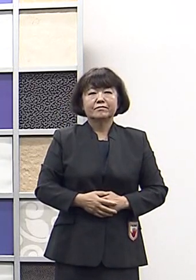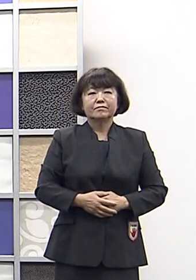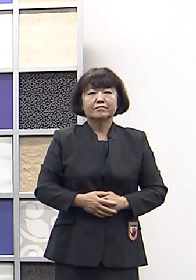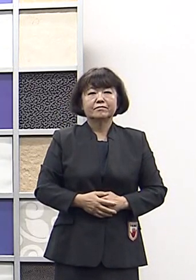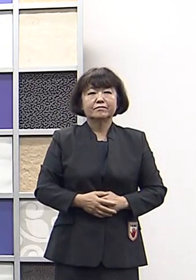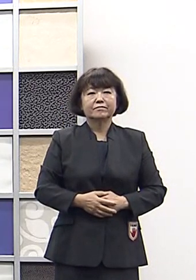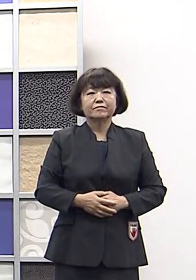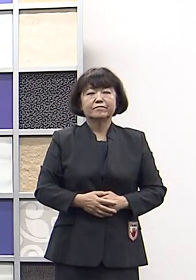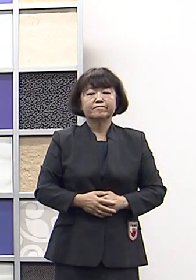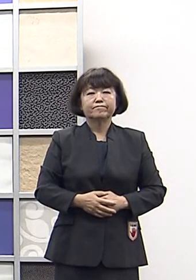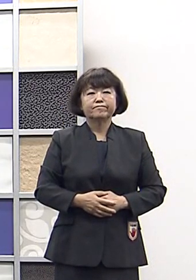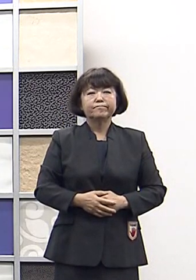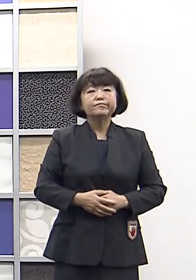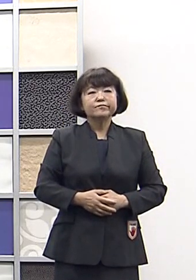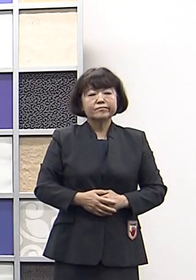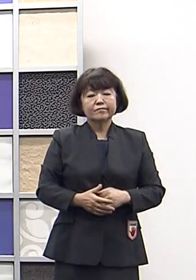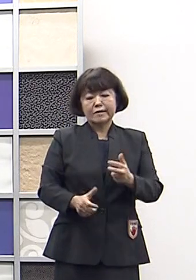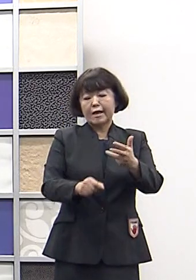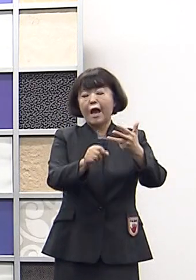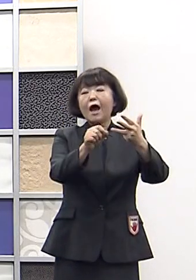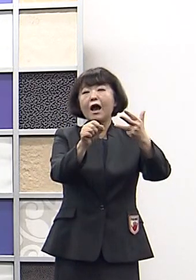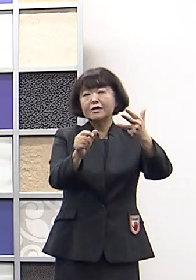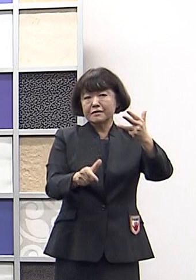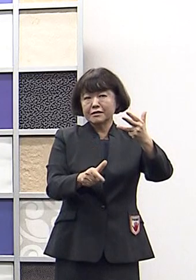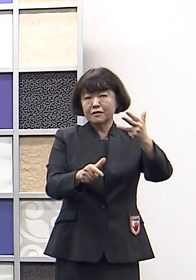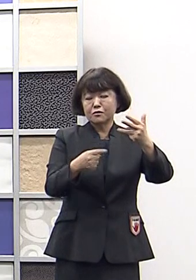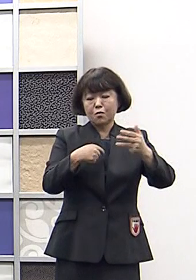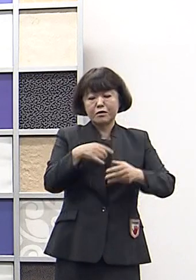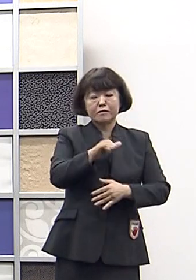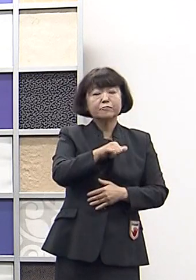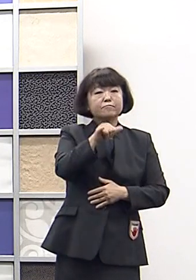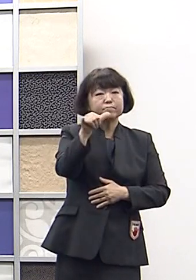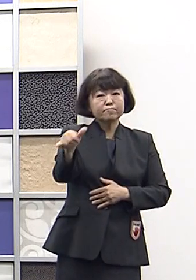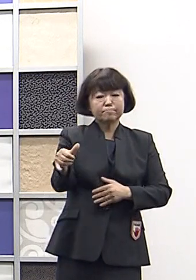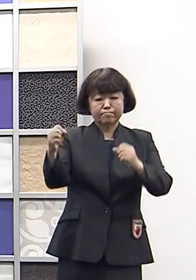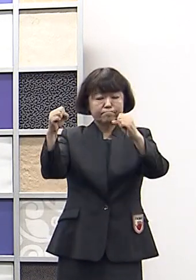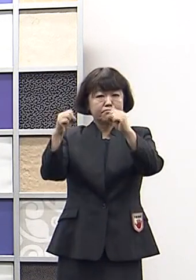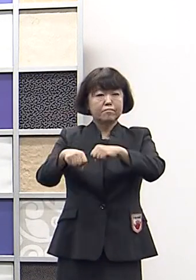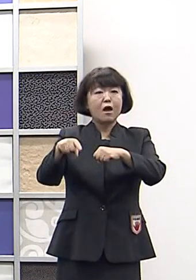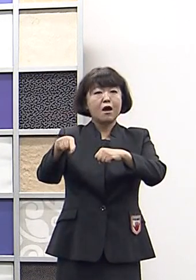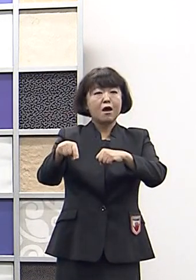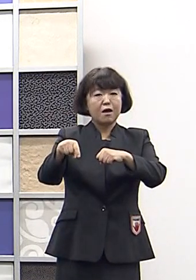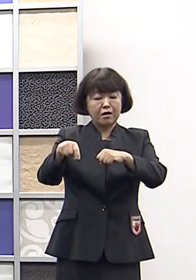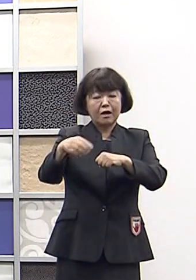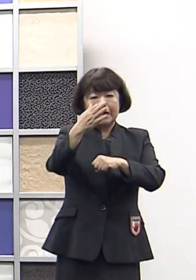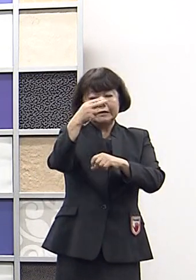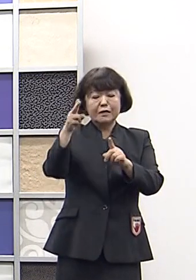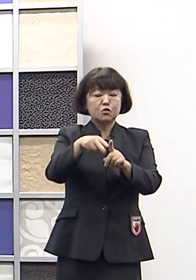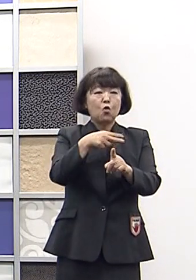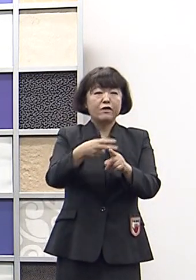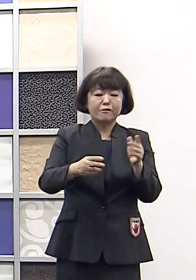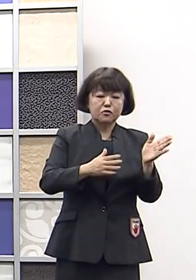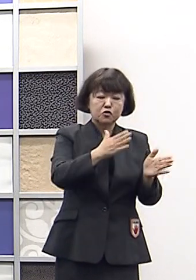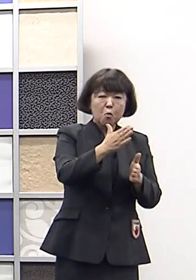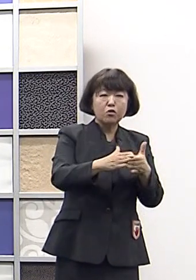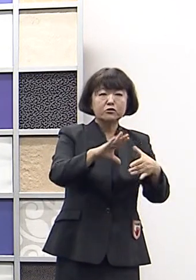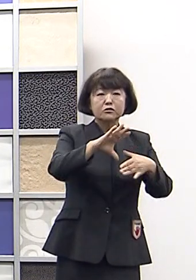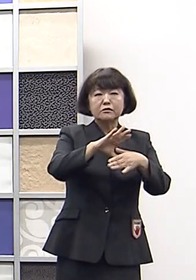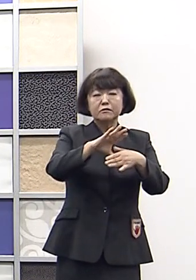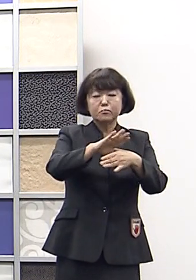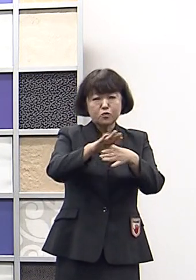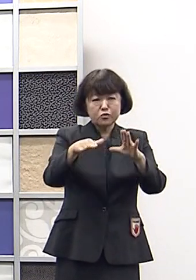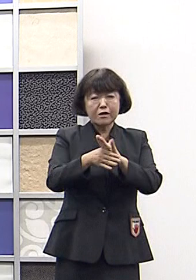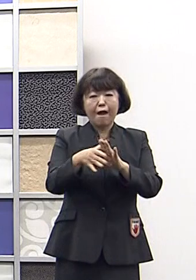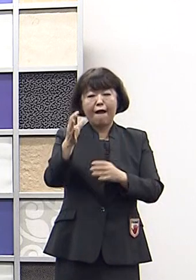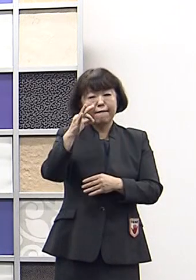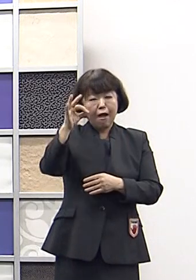こうしたことからですね、8月の訪問時に合意をいたしました青少年、スポーツ、観光文化の3つの分野に